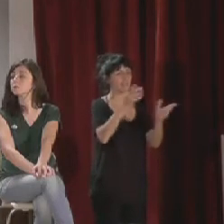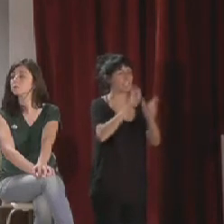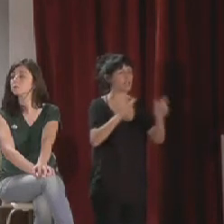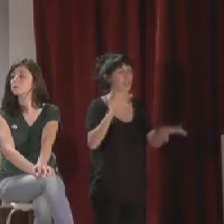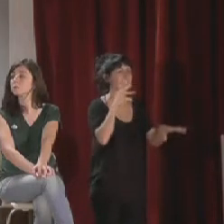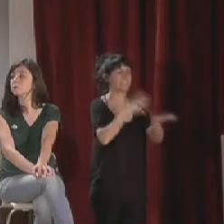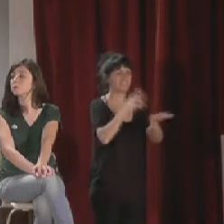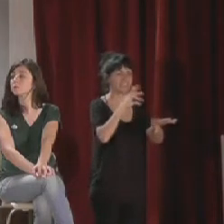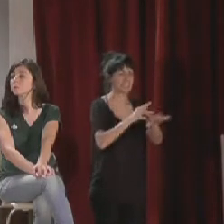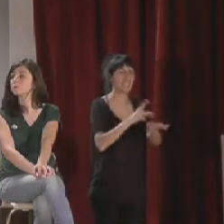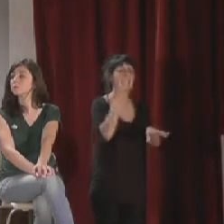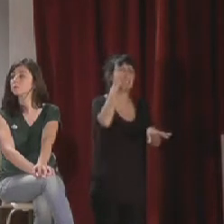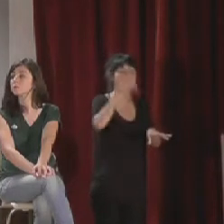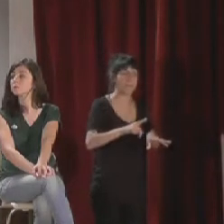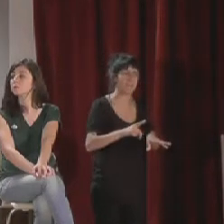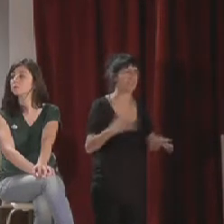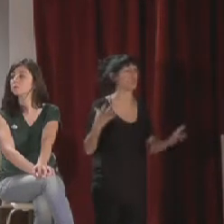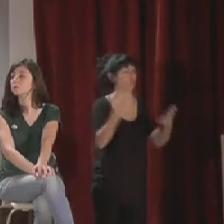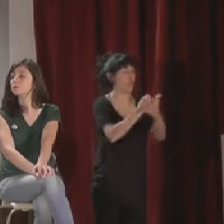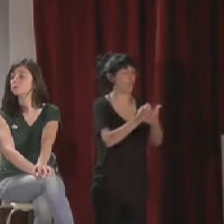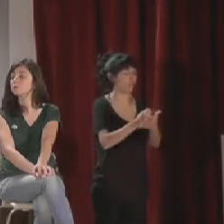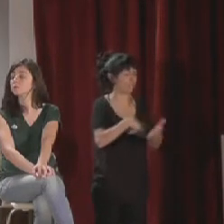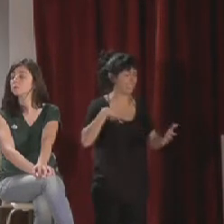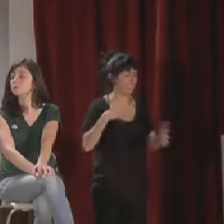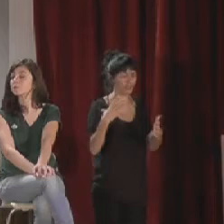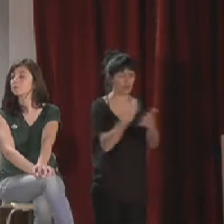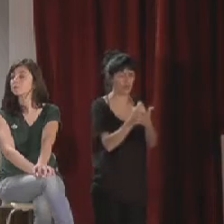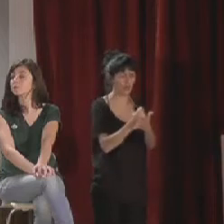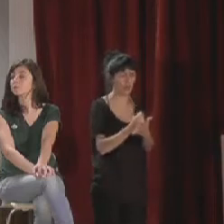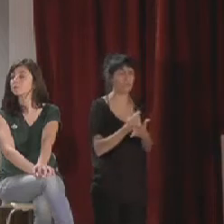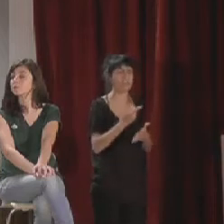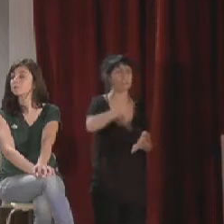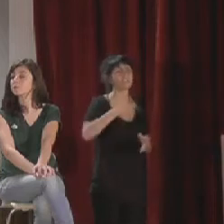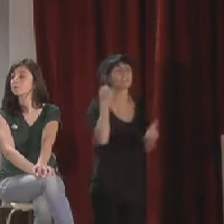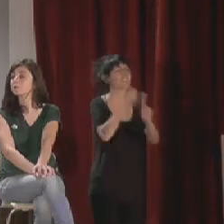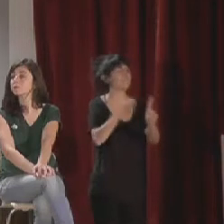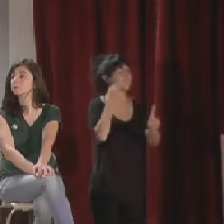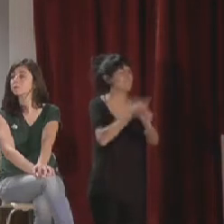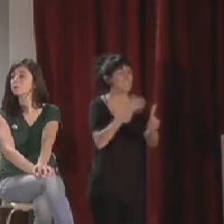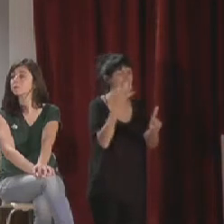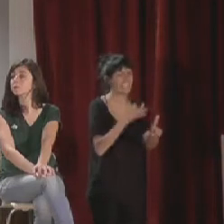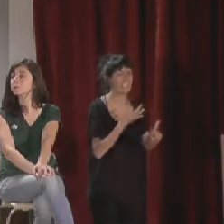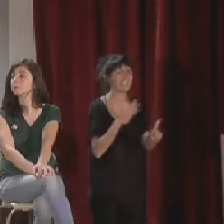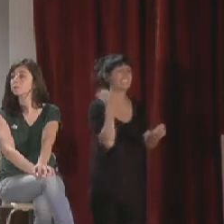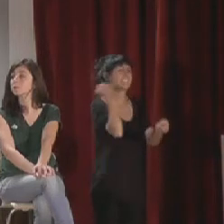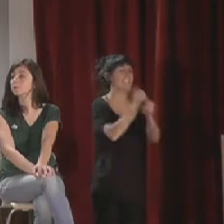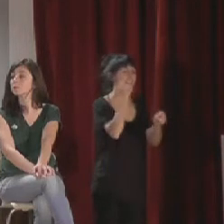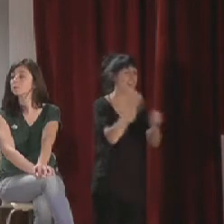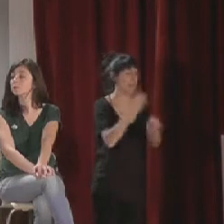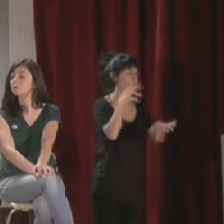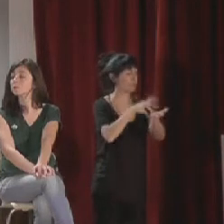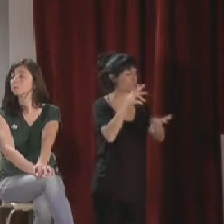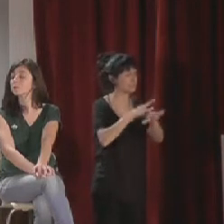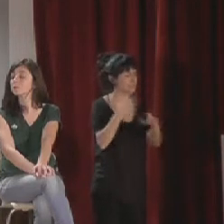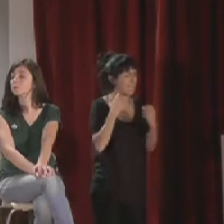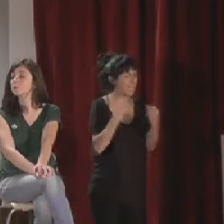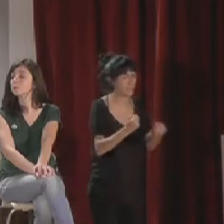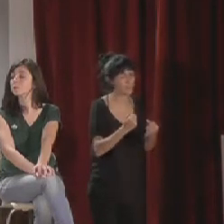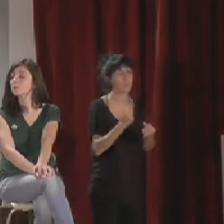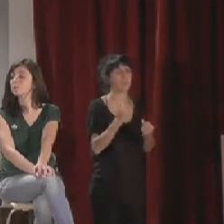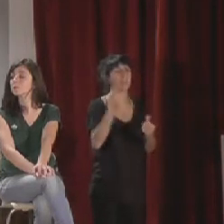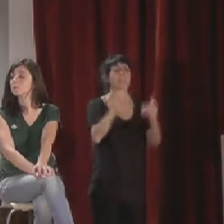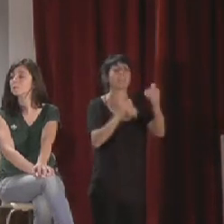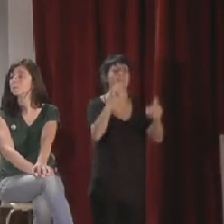teito, pola terra, polo traballo, polo pan, pola saúde, pola educación, a independencia, a democracia, porque creemos